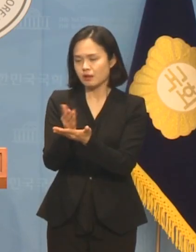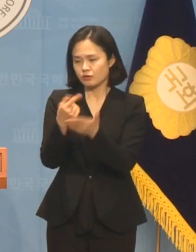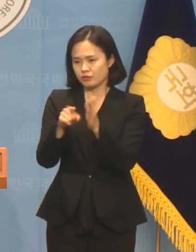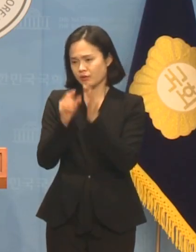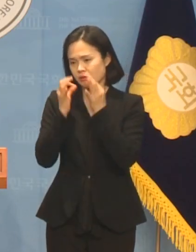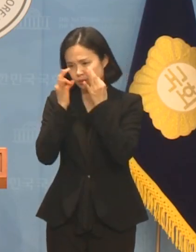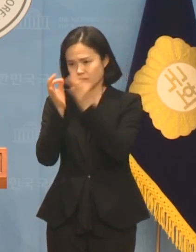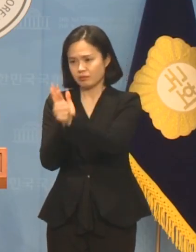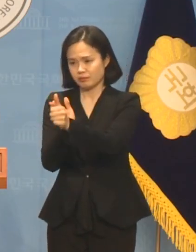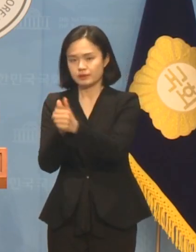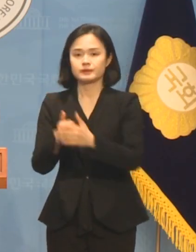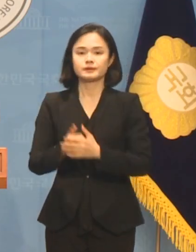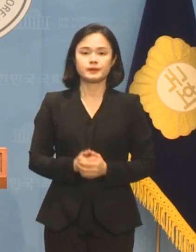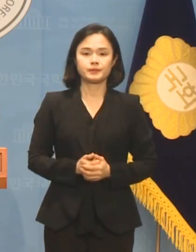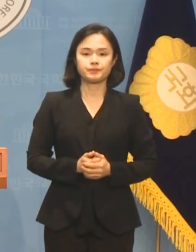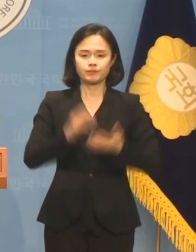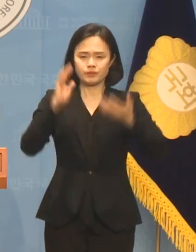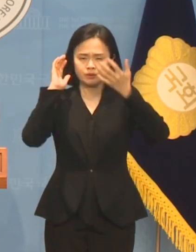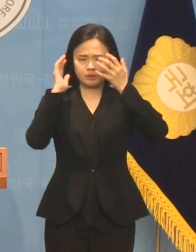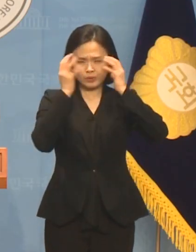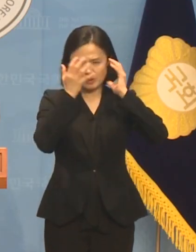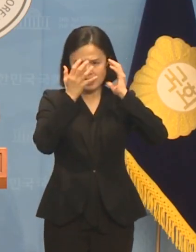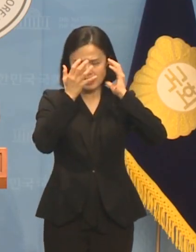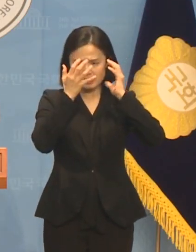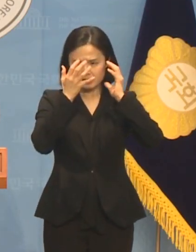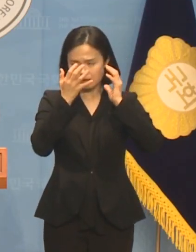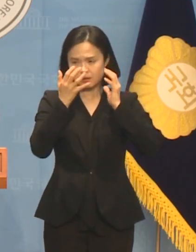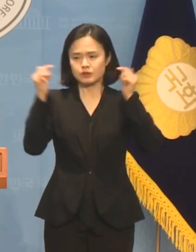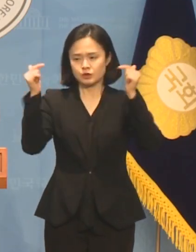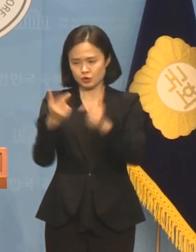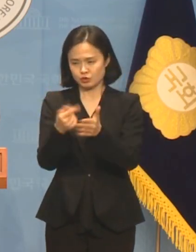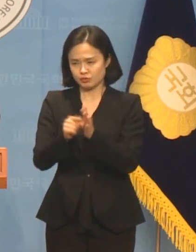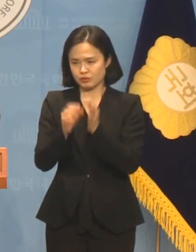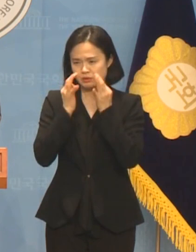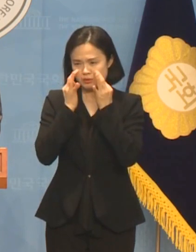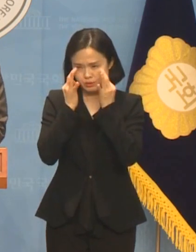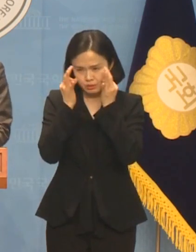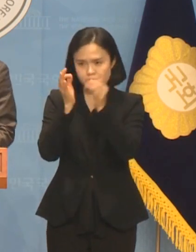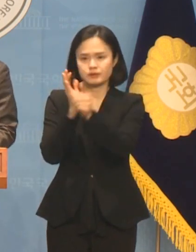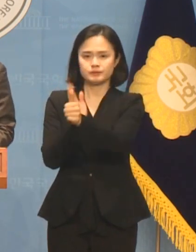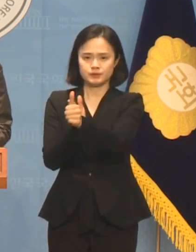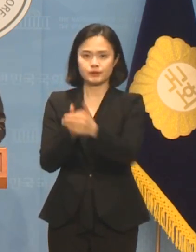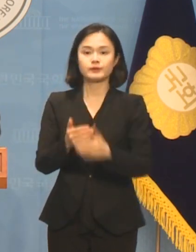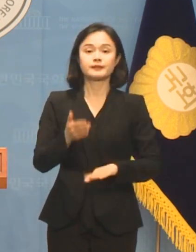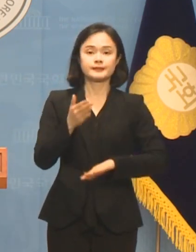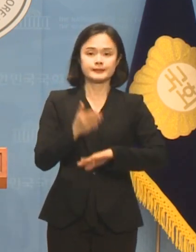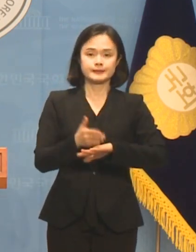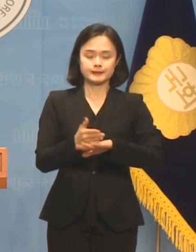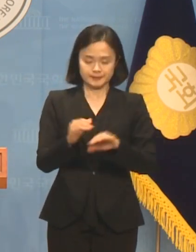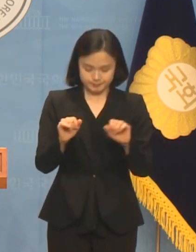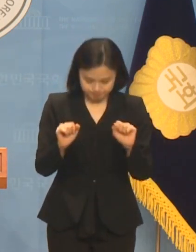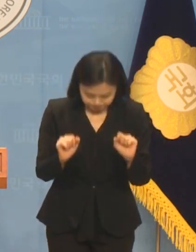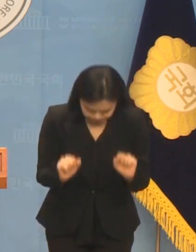불안이 커지지 않도록 세심하게 노력해 주십시오. 감사합니다.